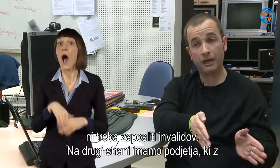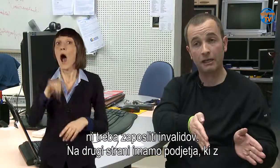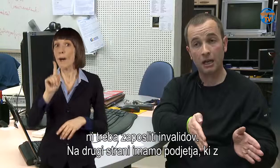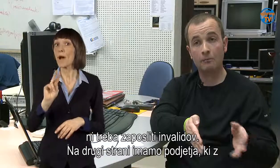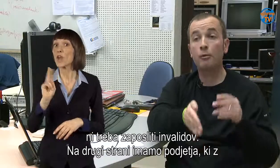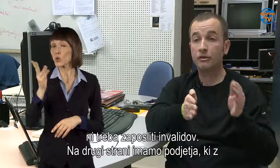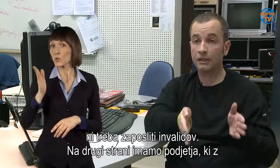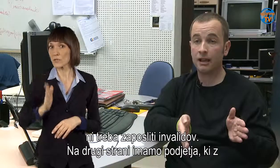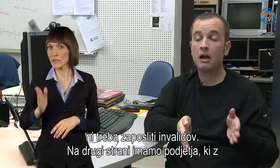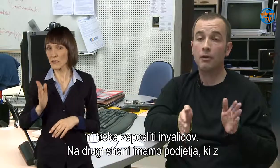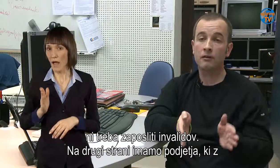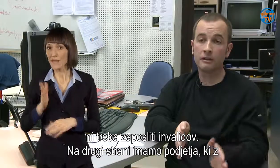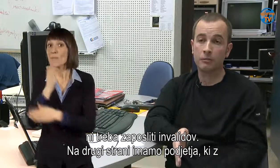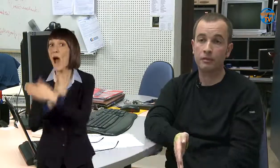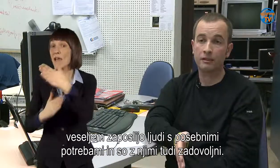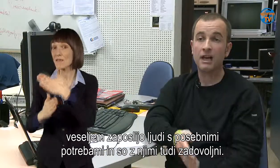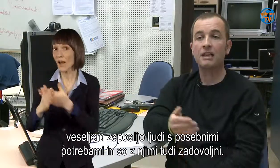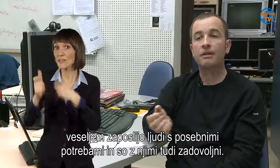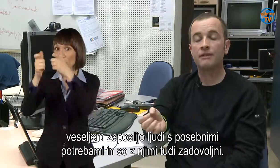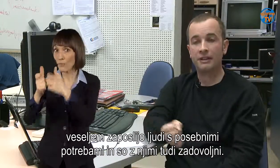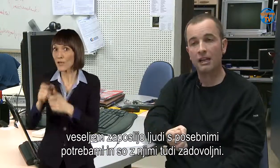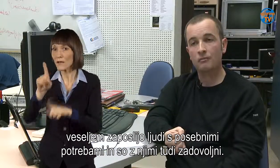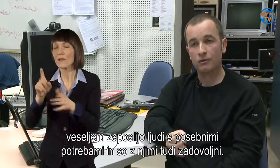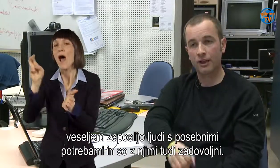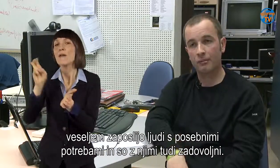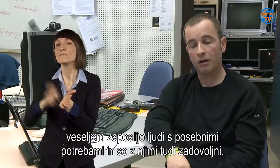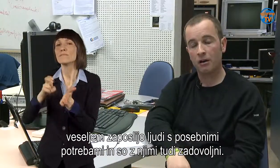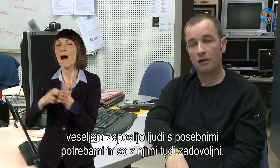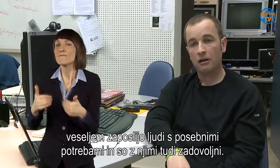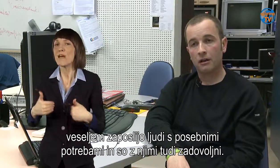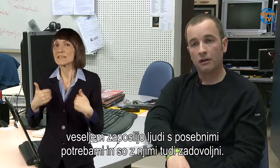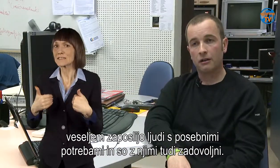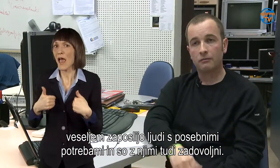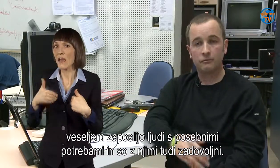drugi strani imamo podjetja, invalidska podjetja, ki pa z veseljem vzamejo,